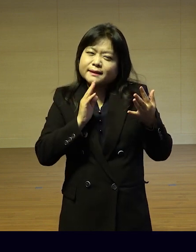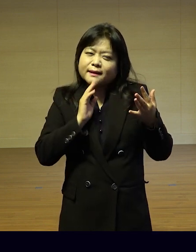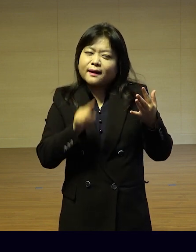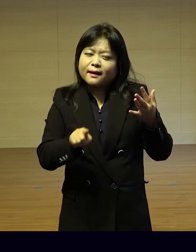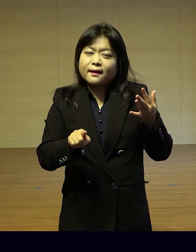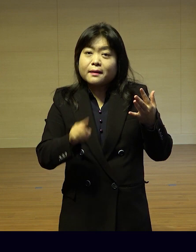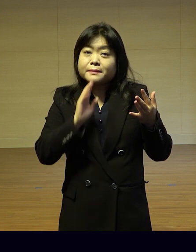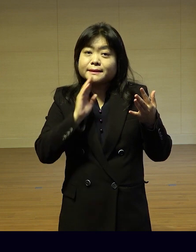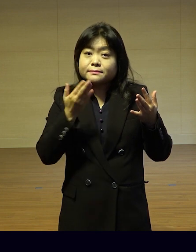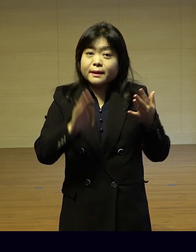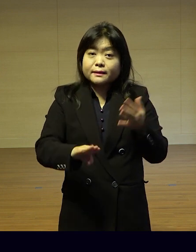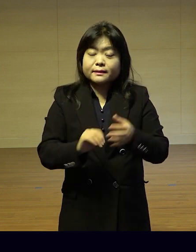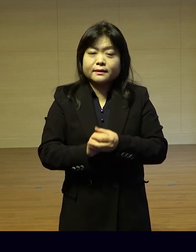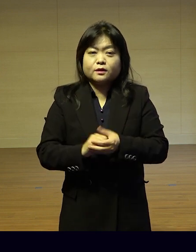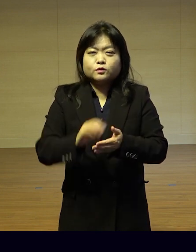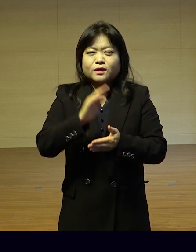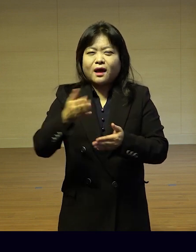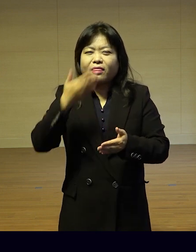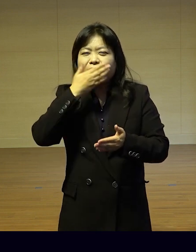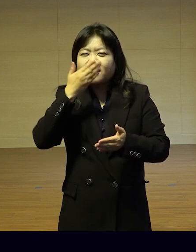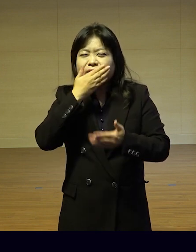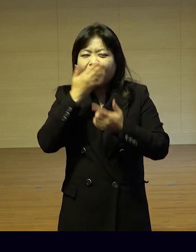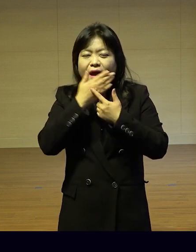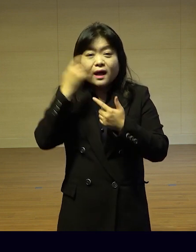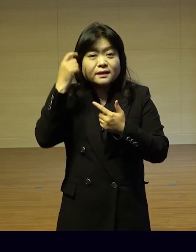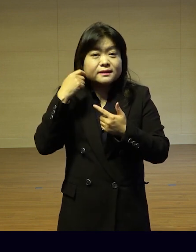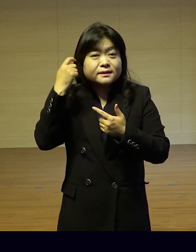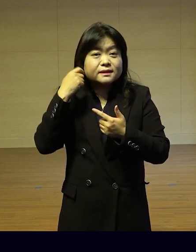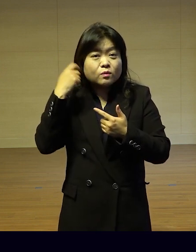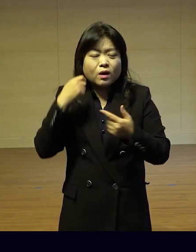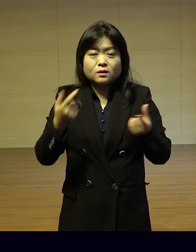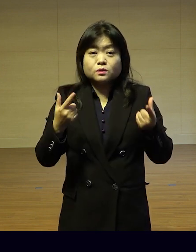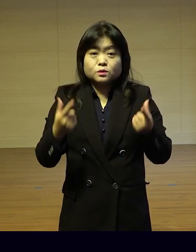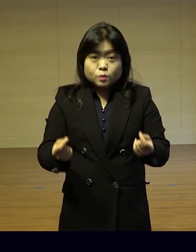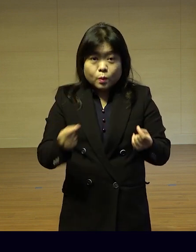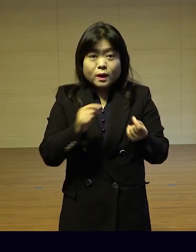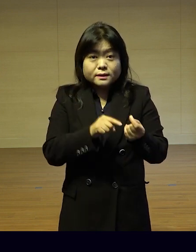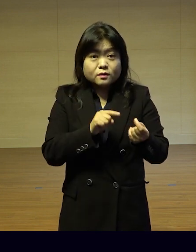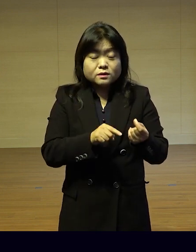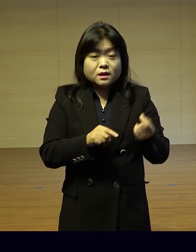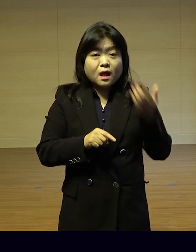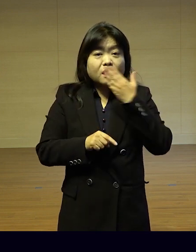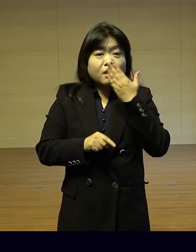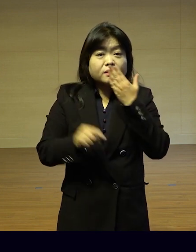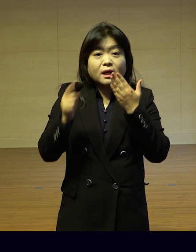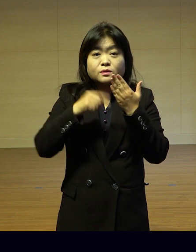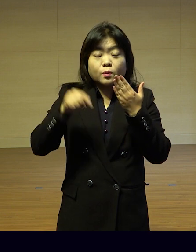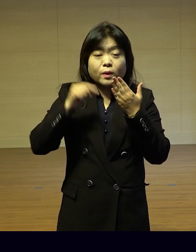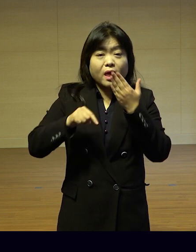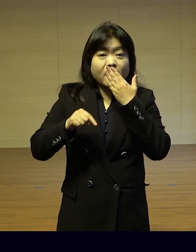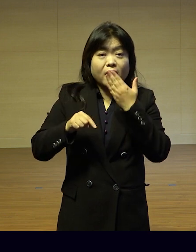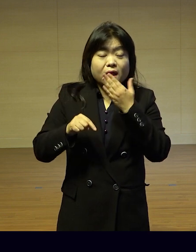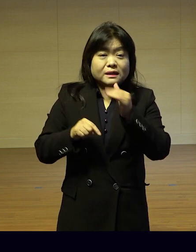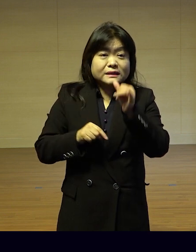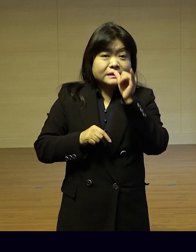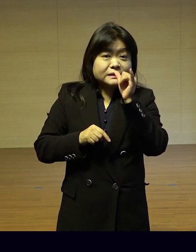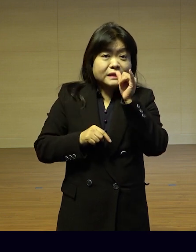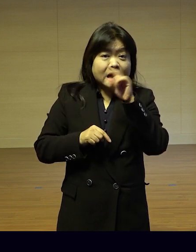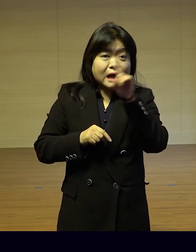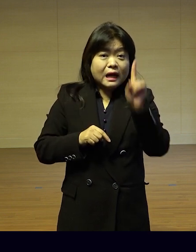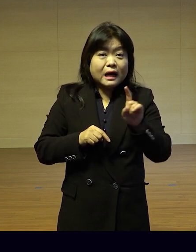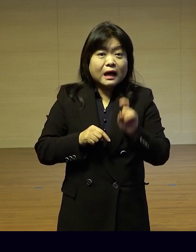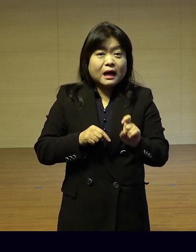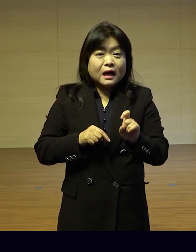아니고요. 근데 우리가 그 달다고 느끼는 그것과 똑같은 것이 이 설탕 속에 있느냐 하는 것은 보장할